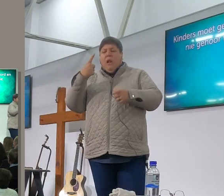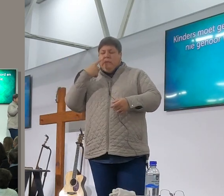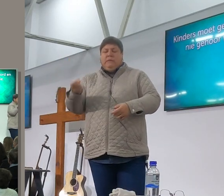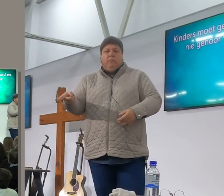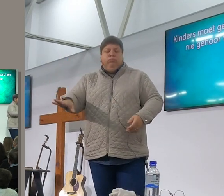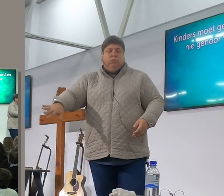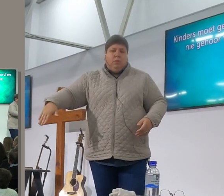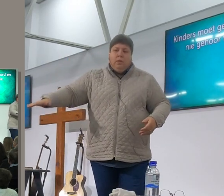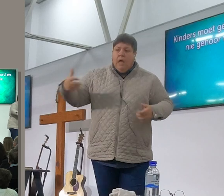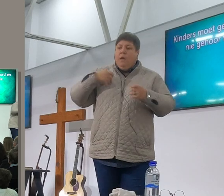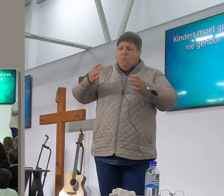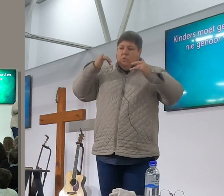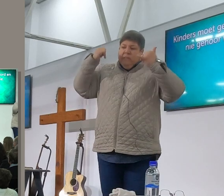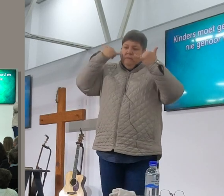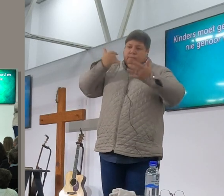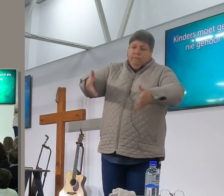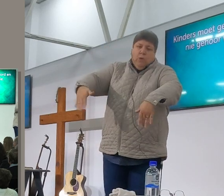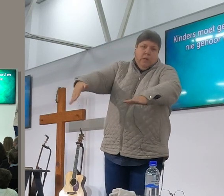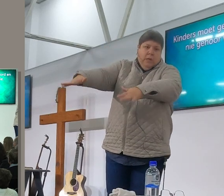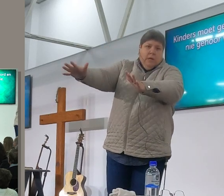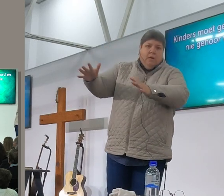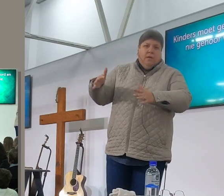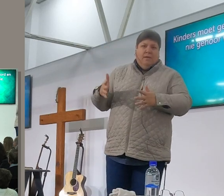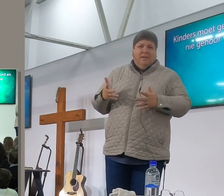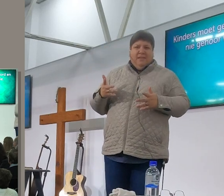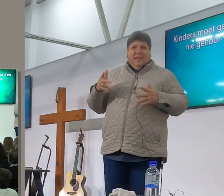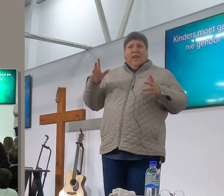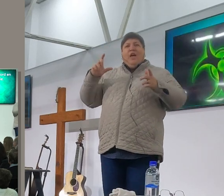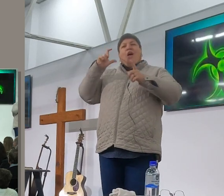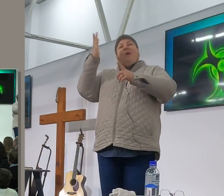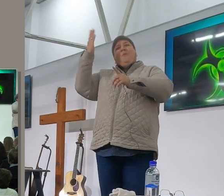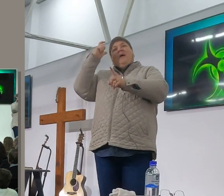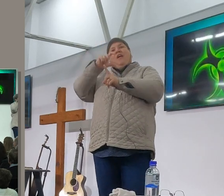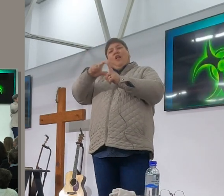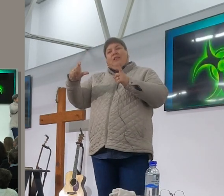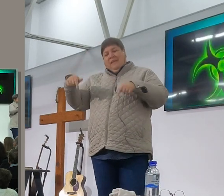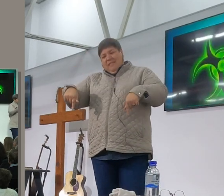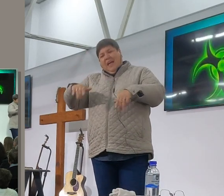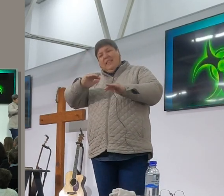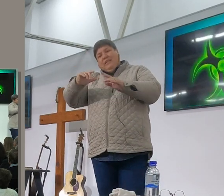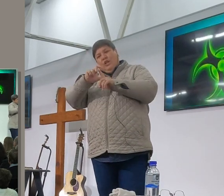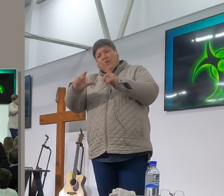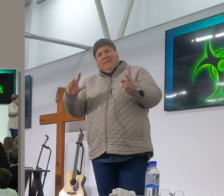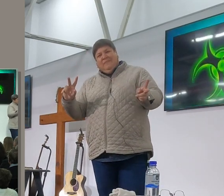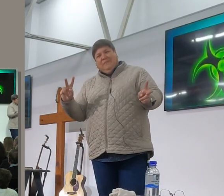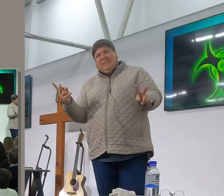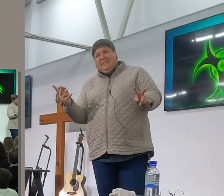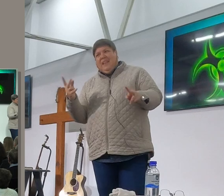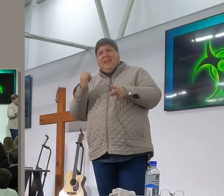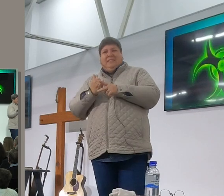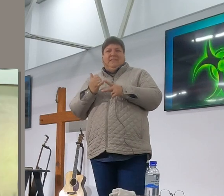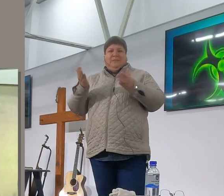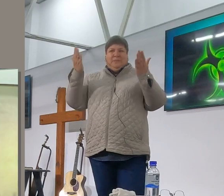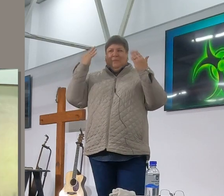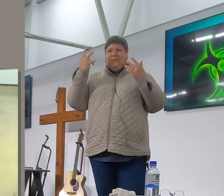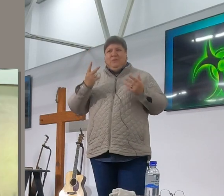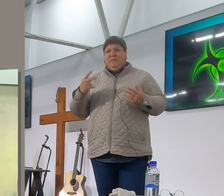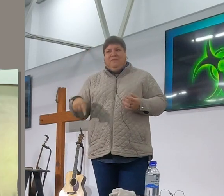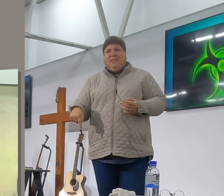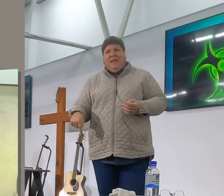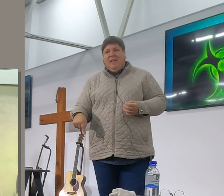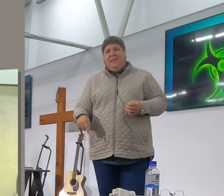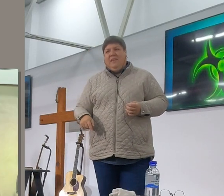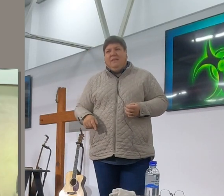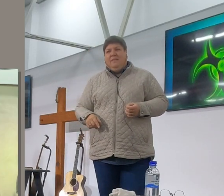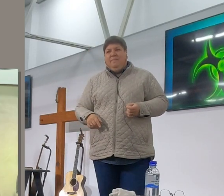dink op 'n manier het ons kultuur beslis geskuif en dis nie meer so nie, maar tog dink ek ons moet versigtig wees in ons hart oor